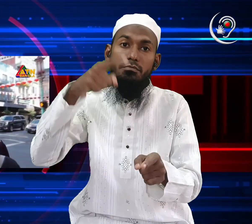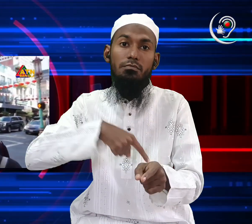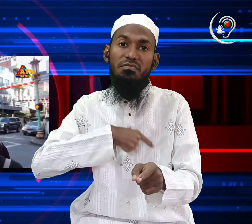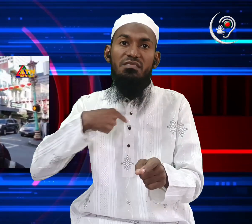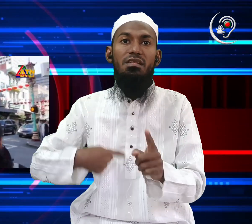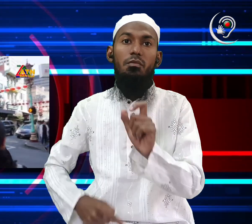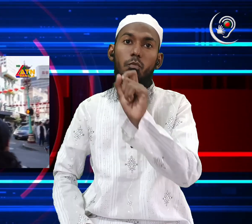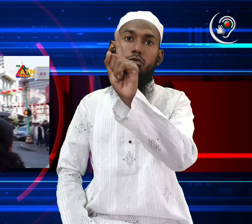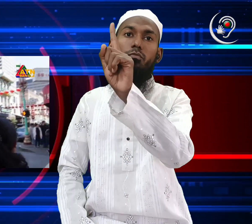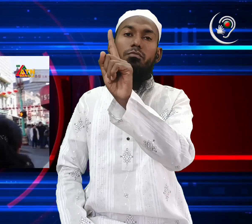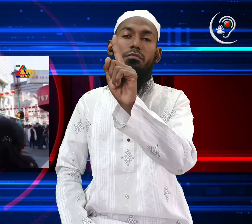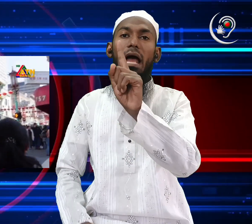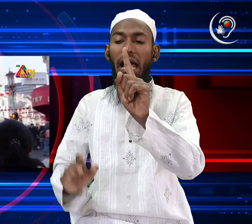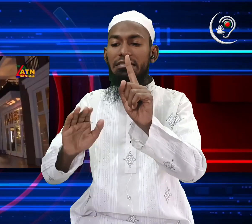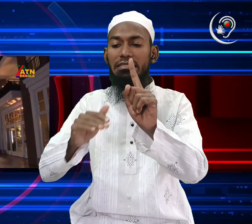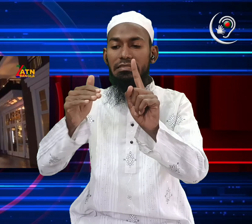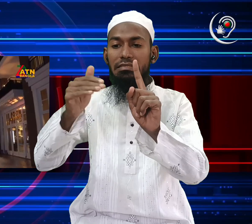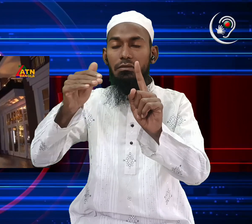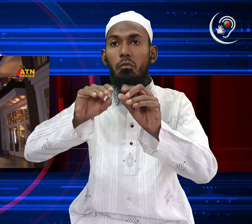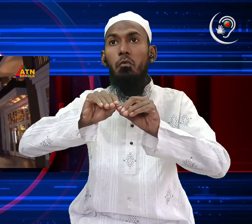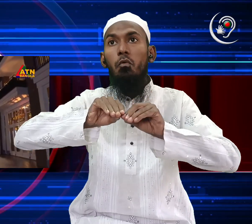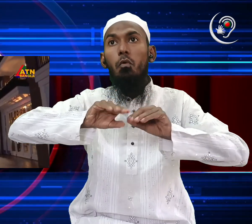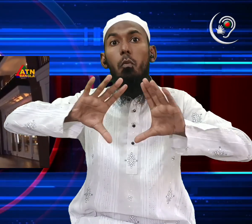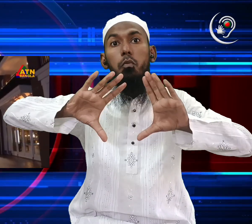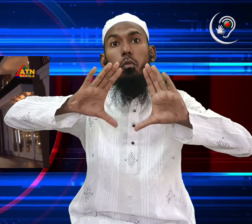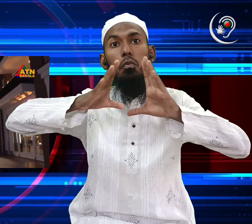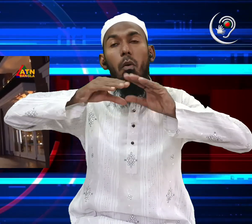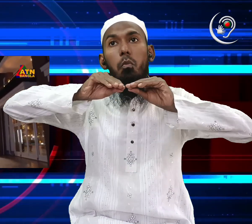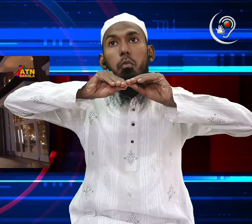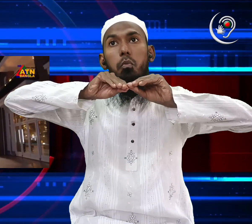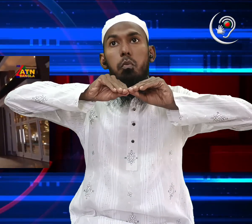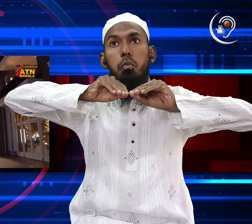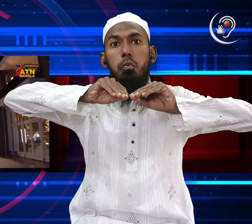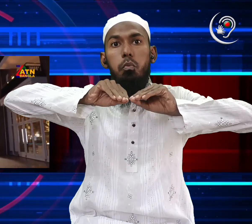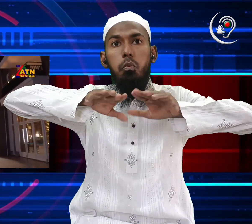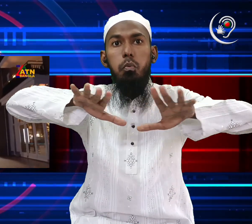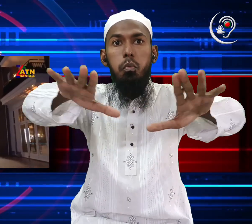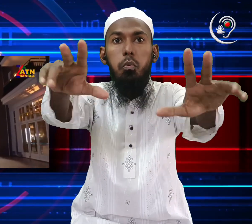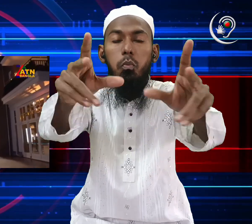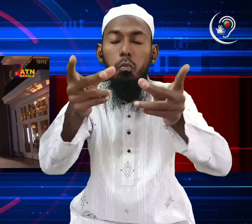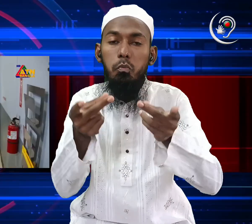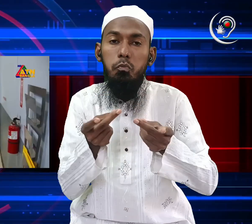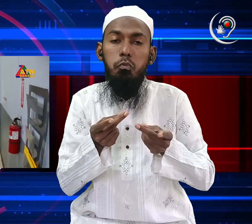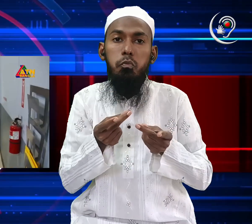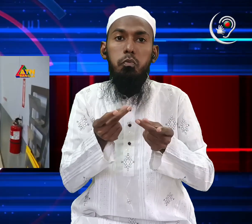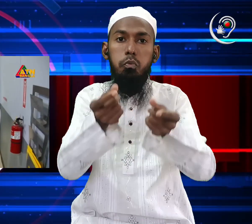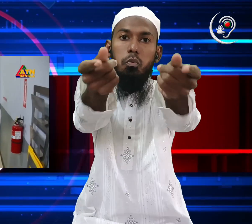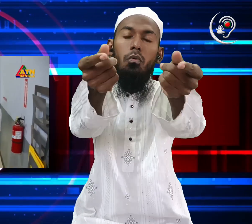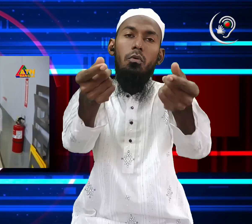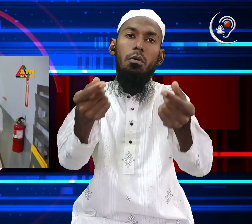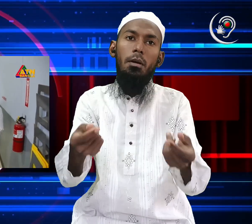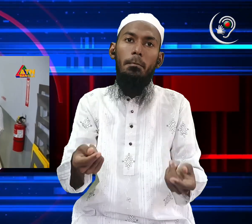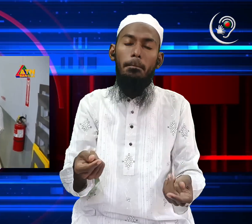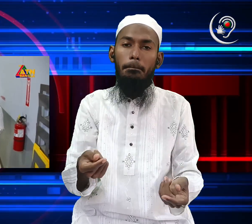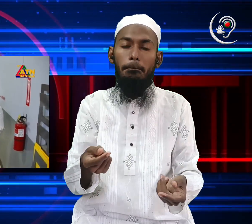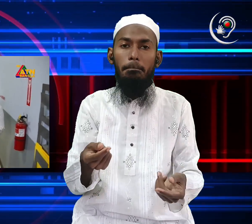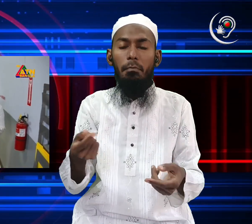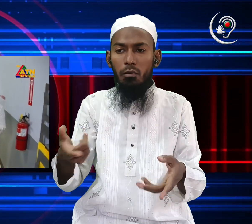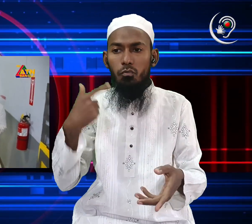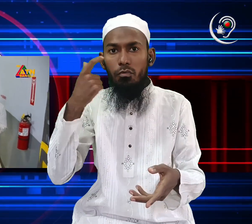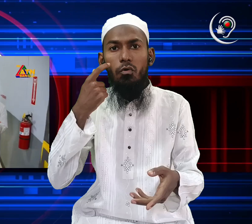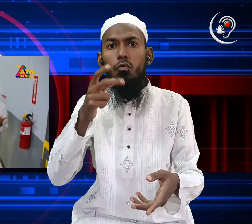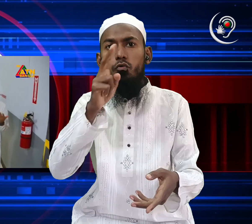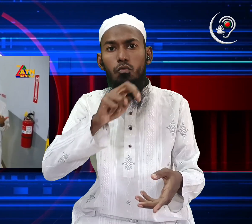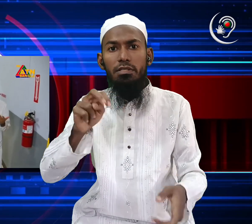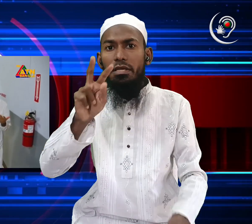চীনে। তারপর অত্যন্ত দ্রুতগতিতে বিশ্বের বিভিন্ন দেশে ছড়িয়ে পড়তে শুরু করে প্রাণঘাতী এই ভাইরাসটি। পরিস্থিতি সামাল দিতে ২০২০